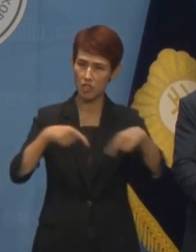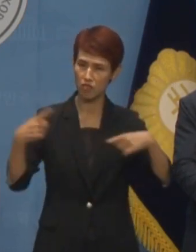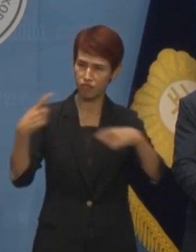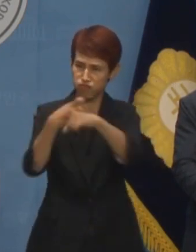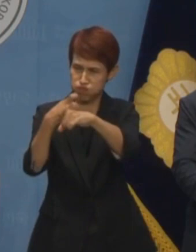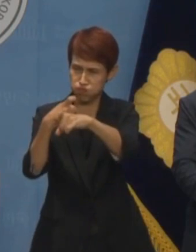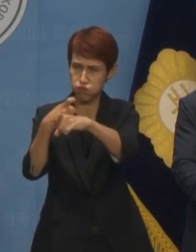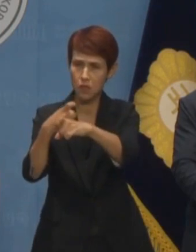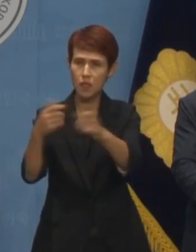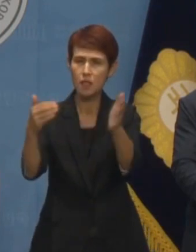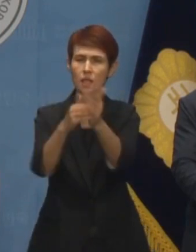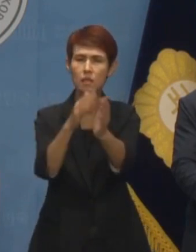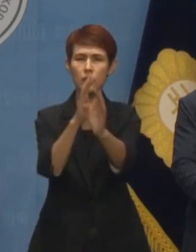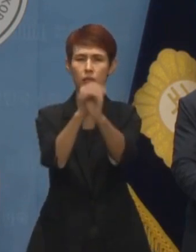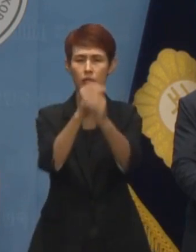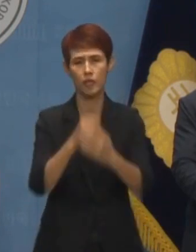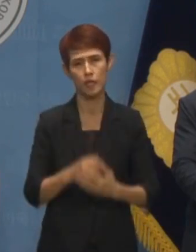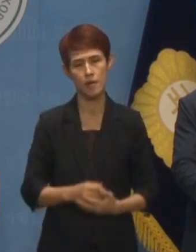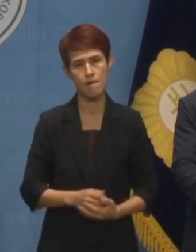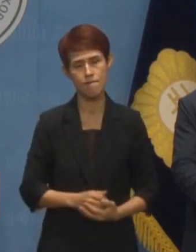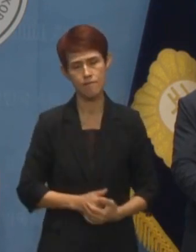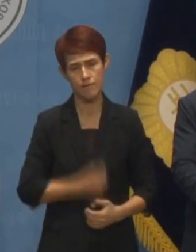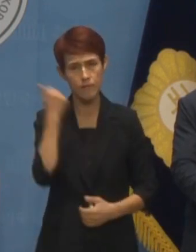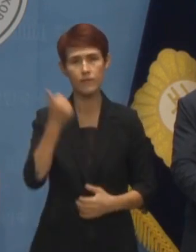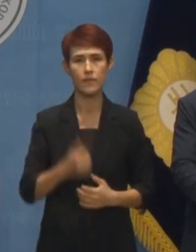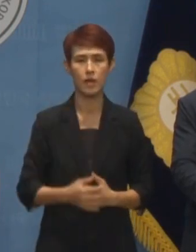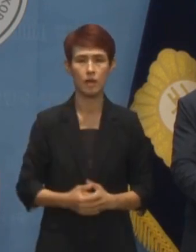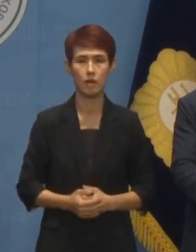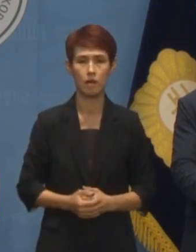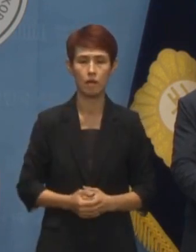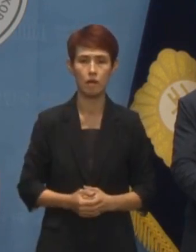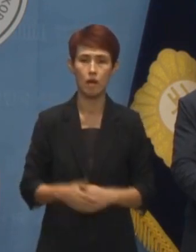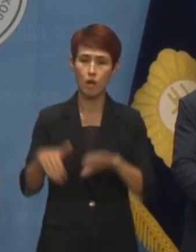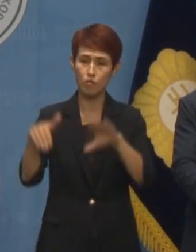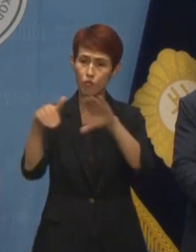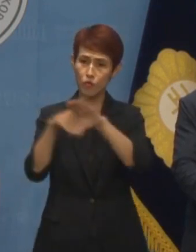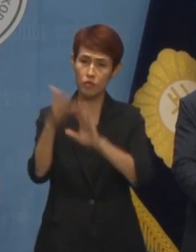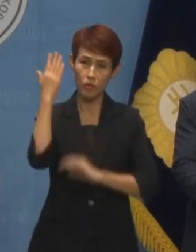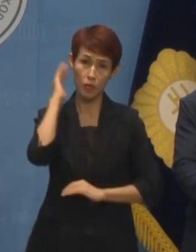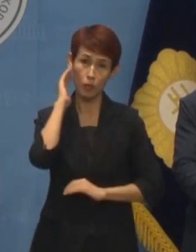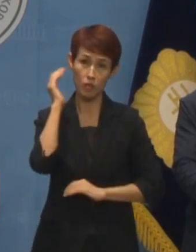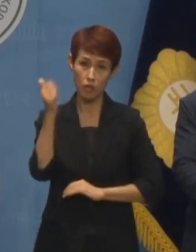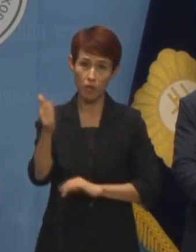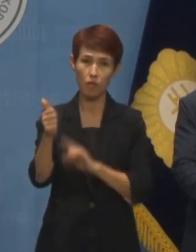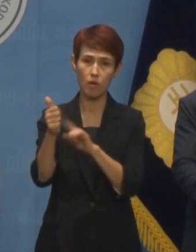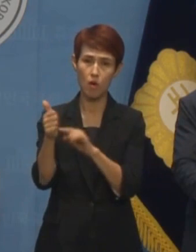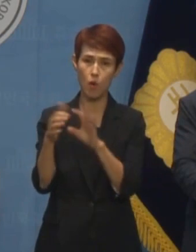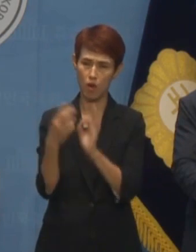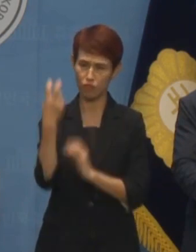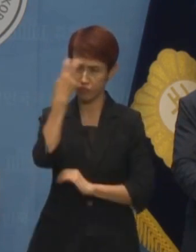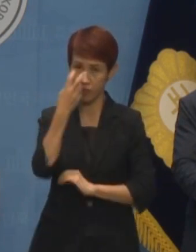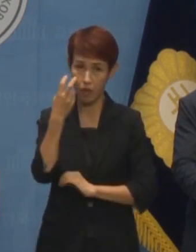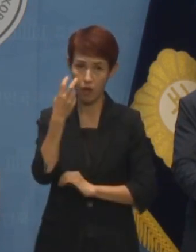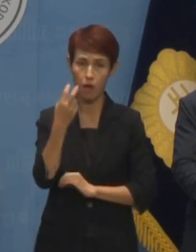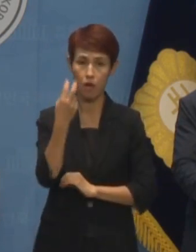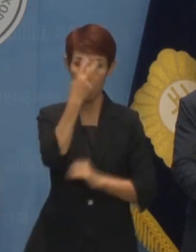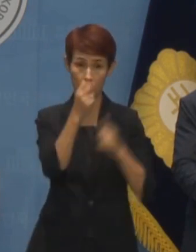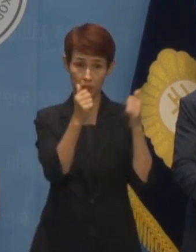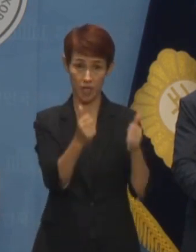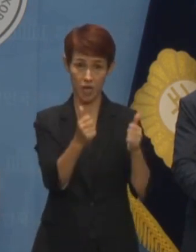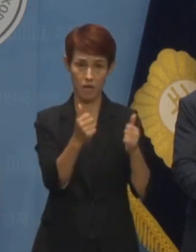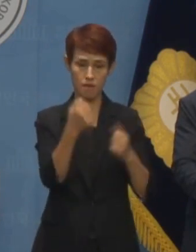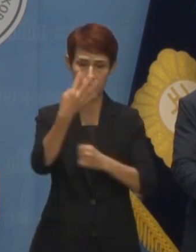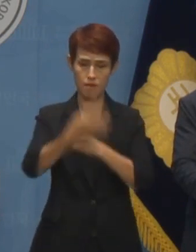하려는지 분노를 참을 수 없습니다 문재인 대통령의 전 사위 관련 수사는 검찰이 무려